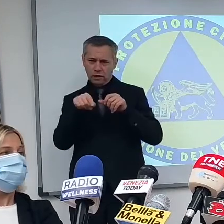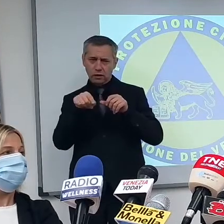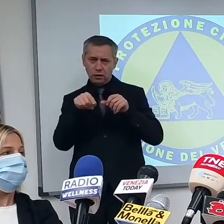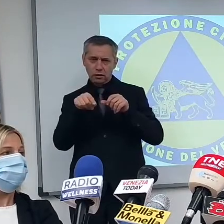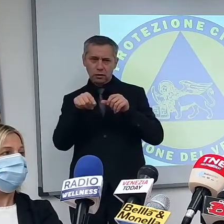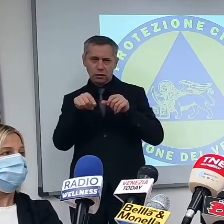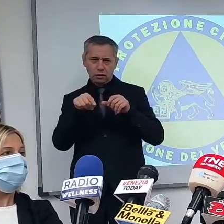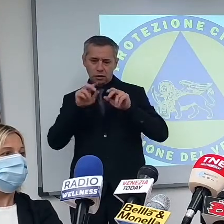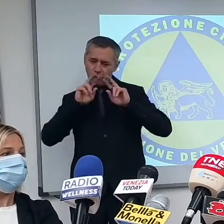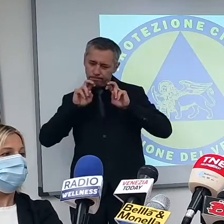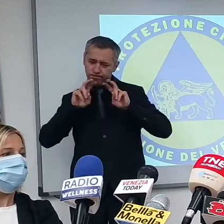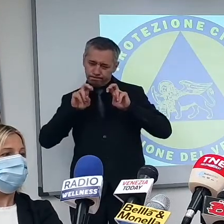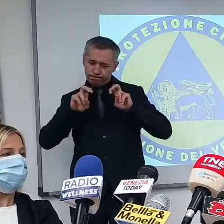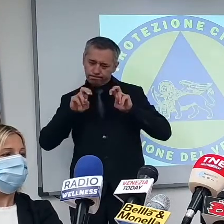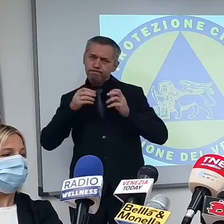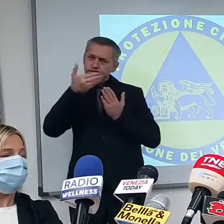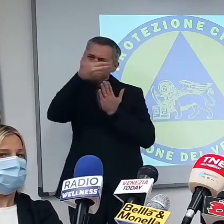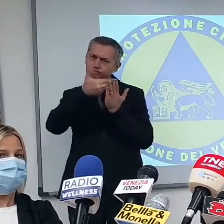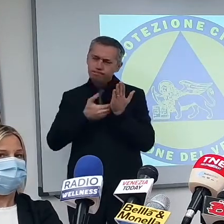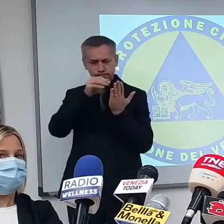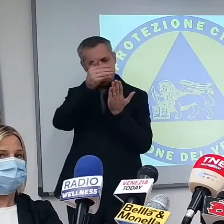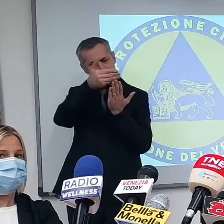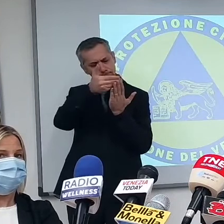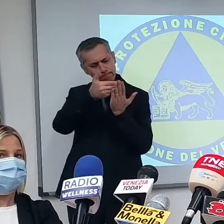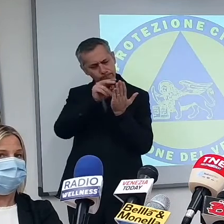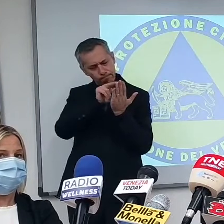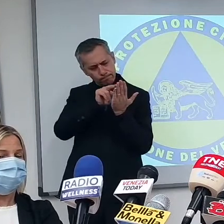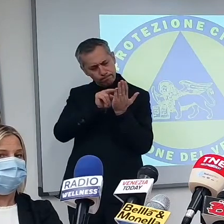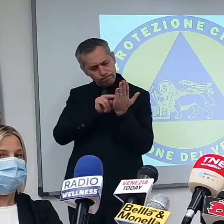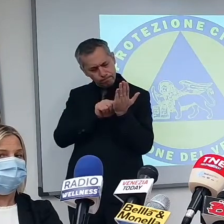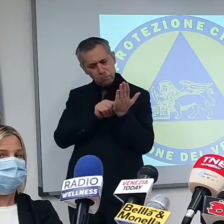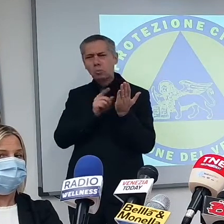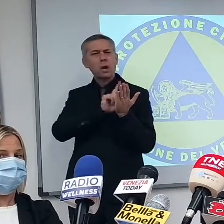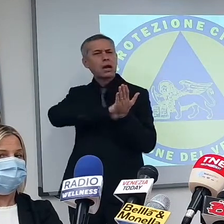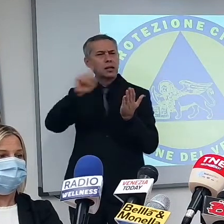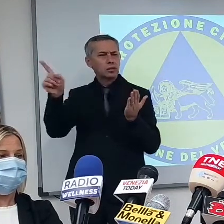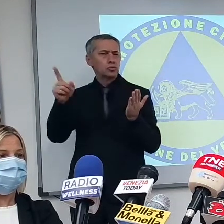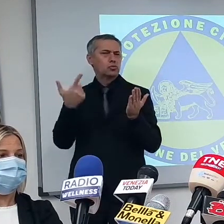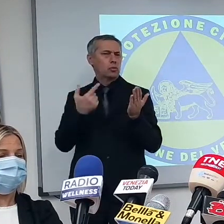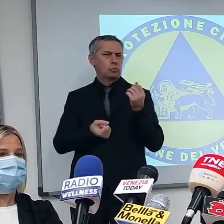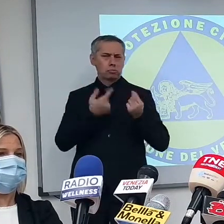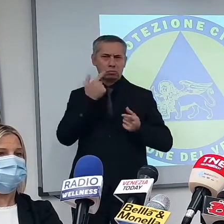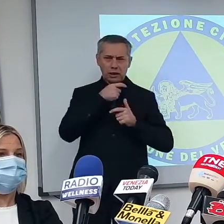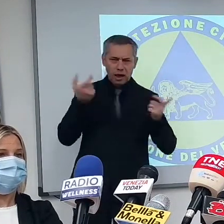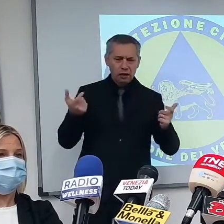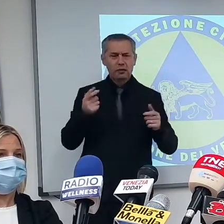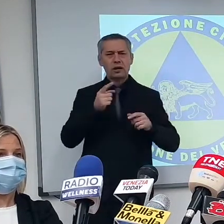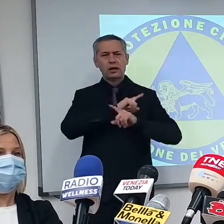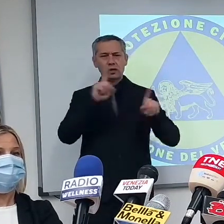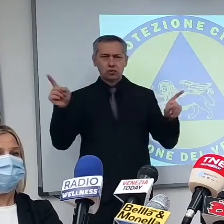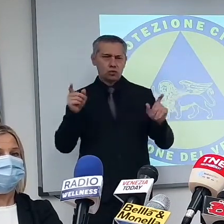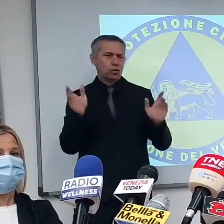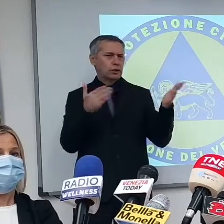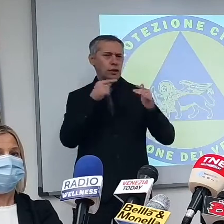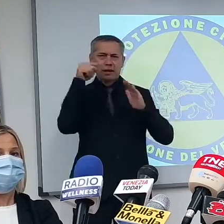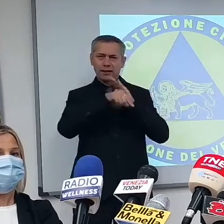stato, insomma, ha avuto un'evoluzione in forma grave, nessuno è andato in terapia intensiva, nessuno è morto.